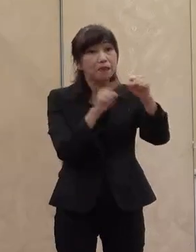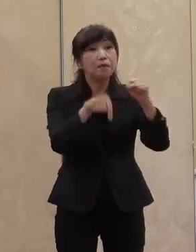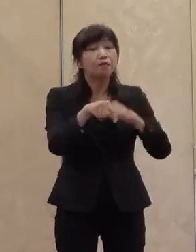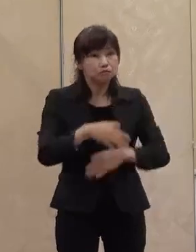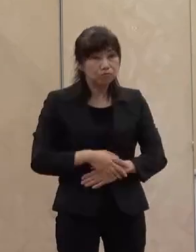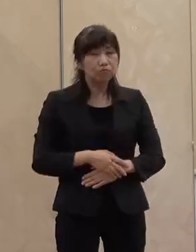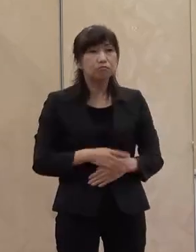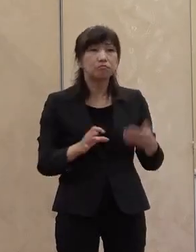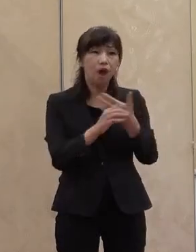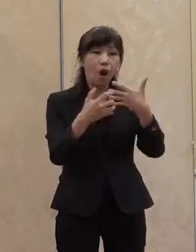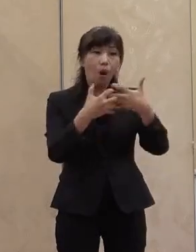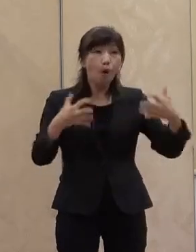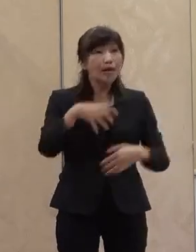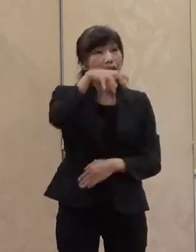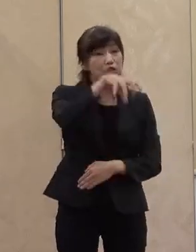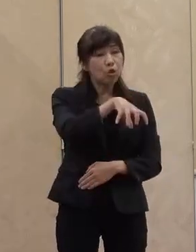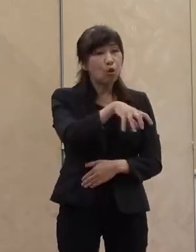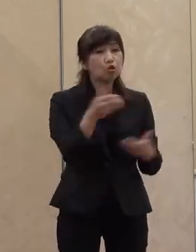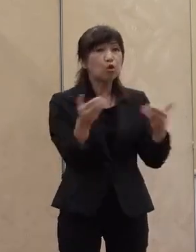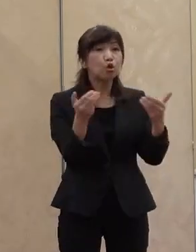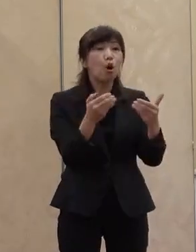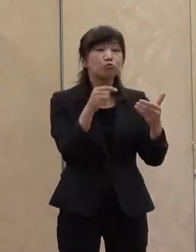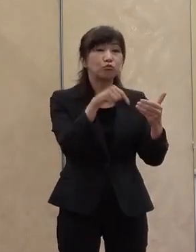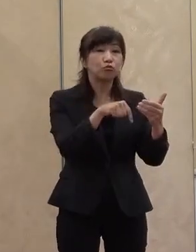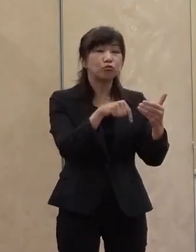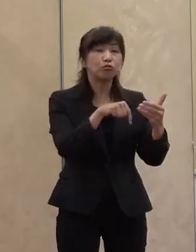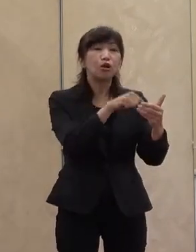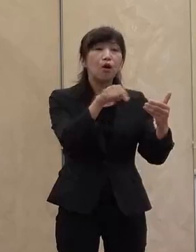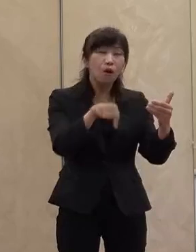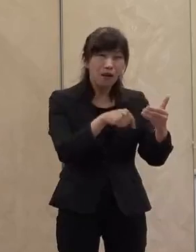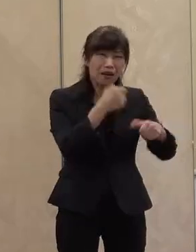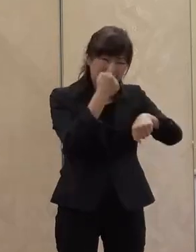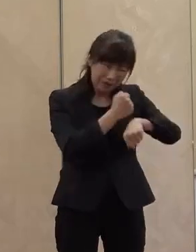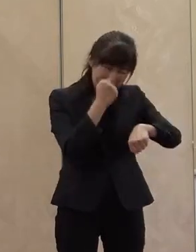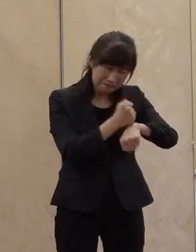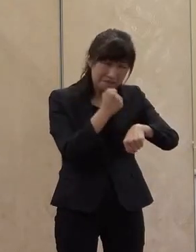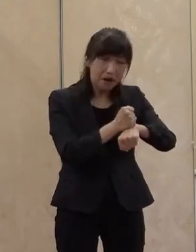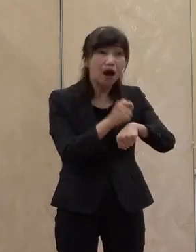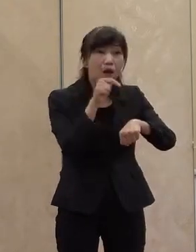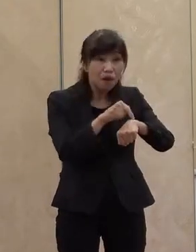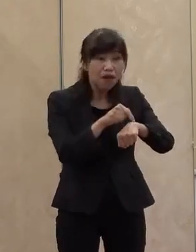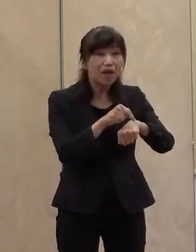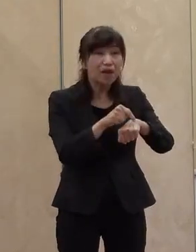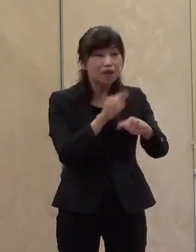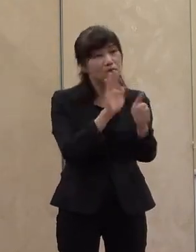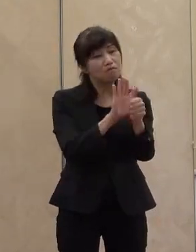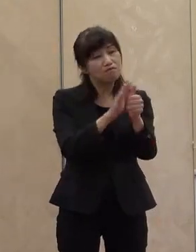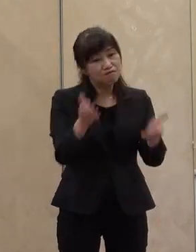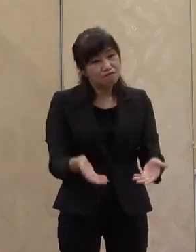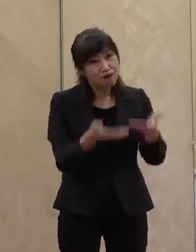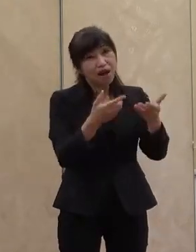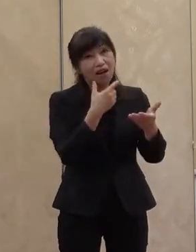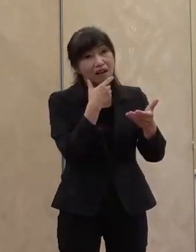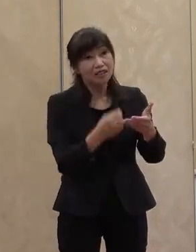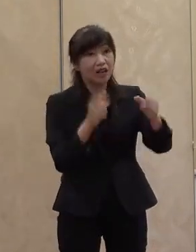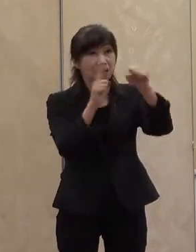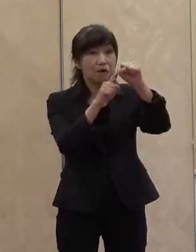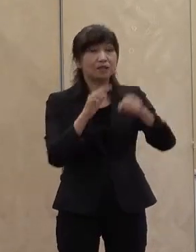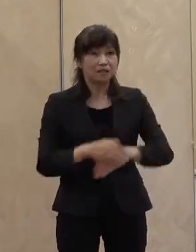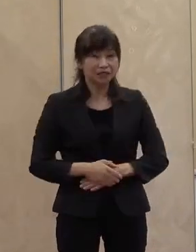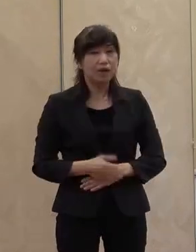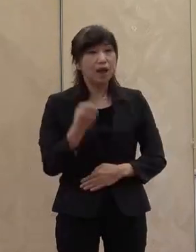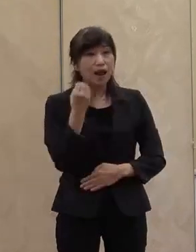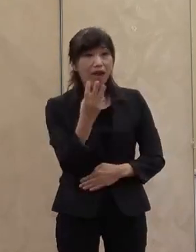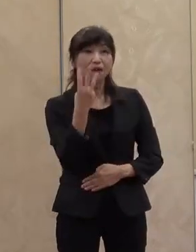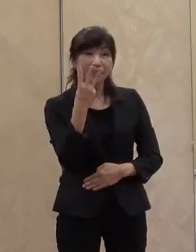は非常に硬になってますから、保健所の業務を軽減していきたいというふうに思っています。これは令和3年1月から